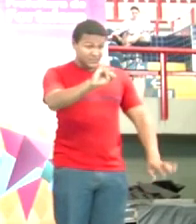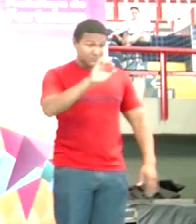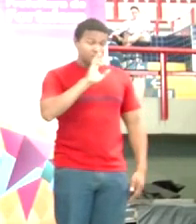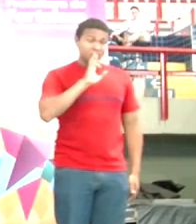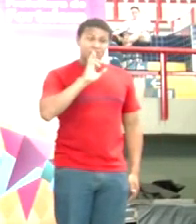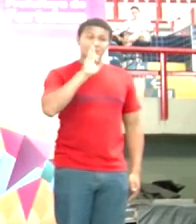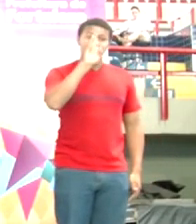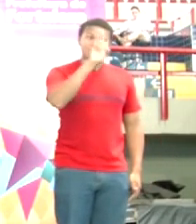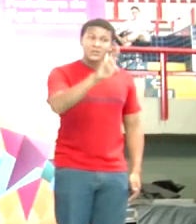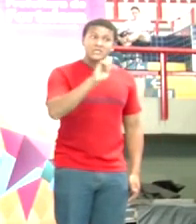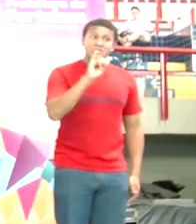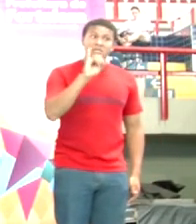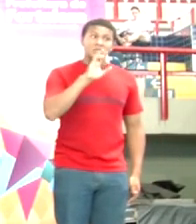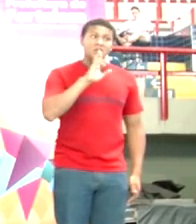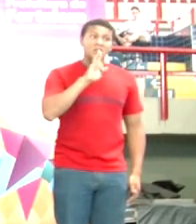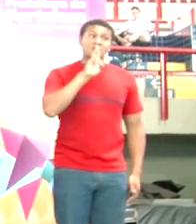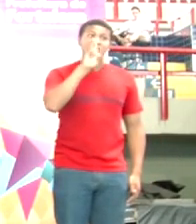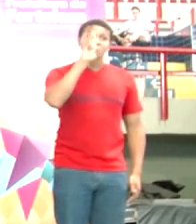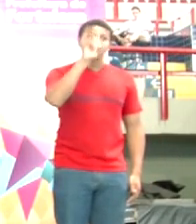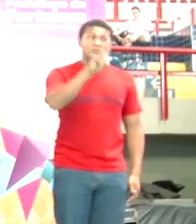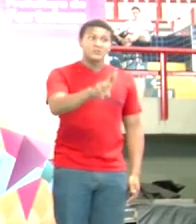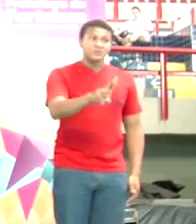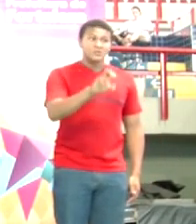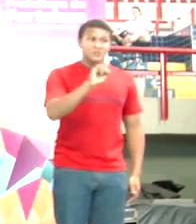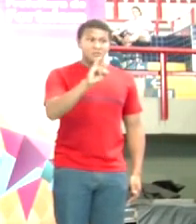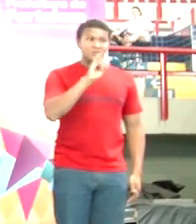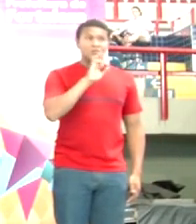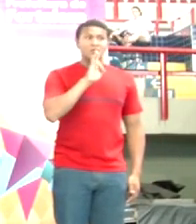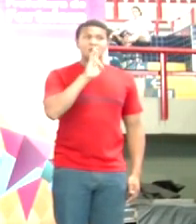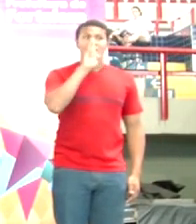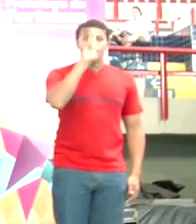perguntar. Se tivesse dado a resposta